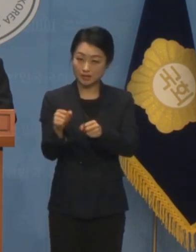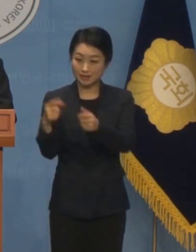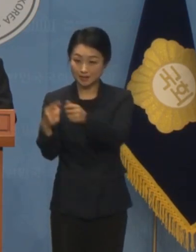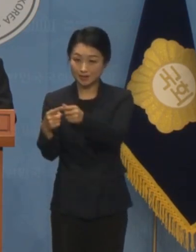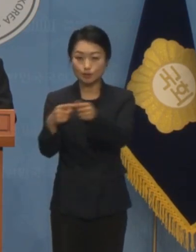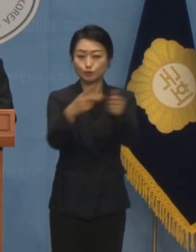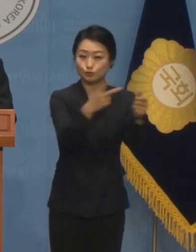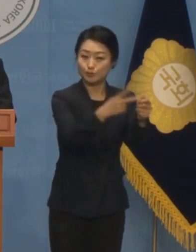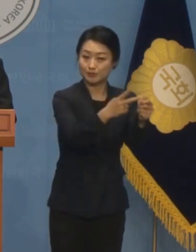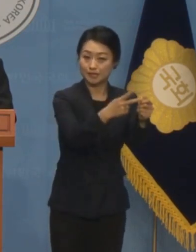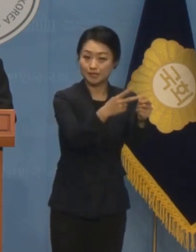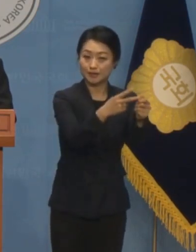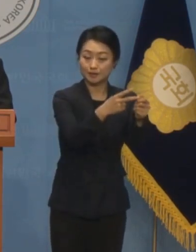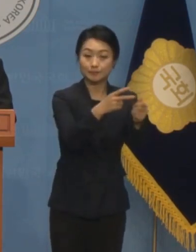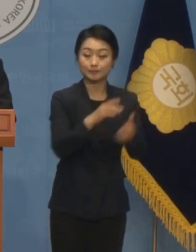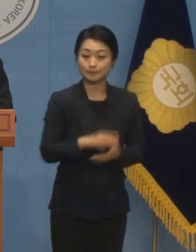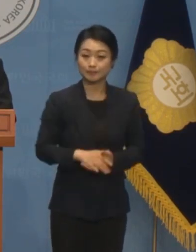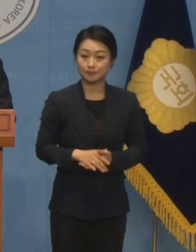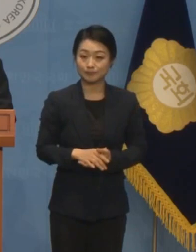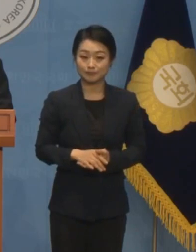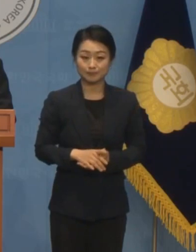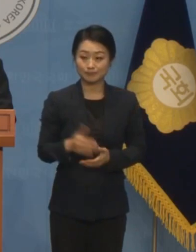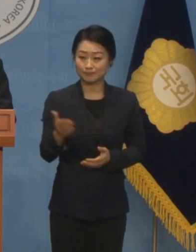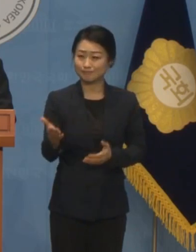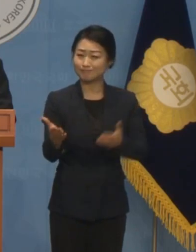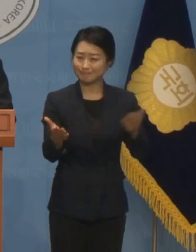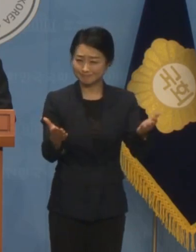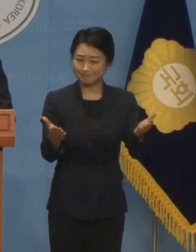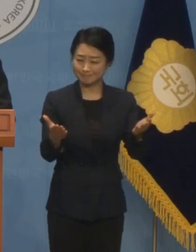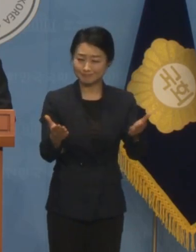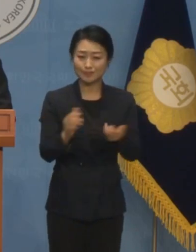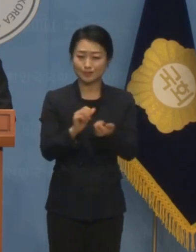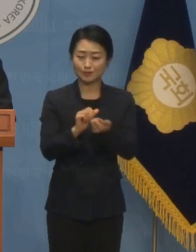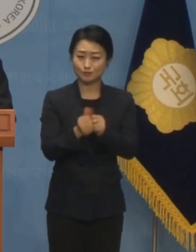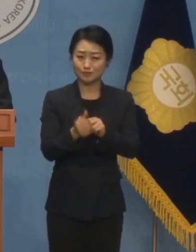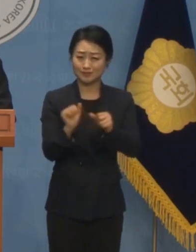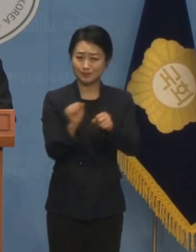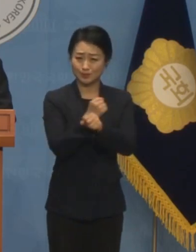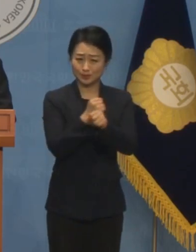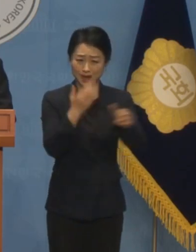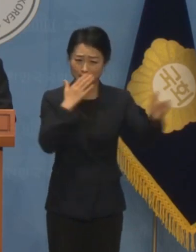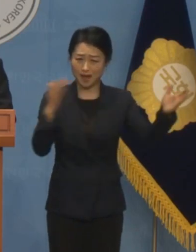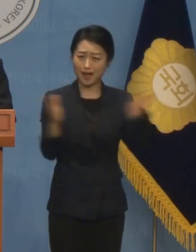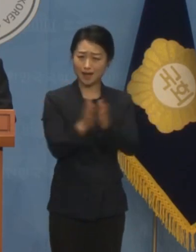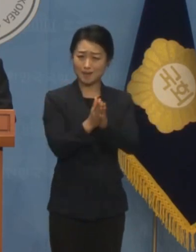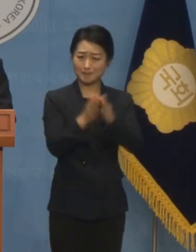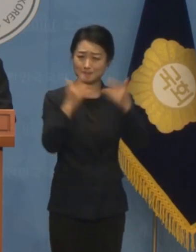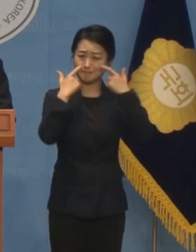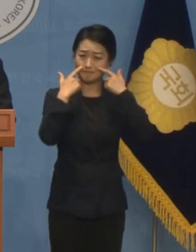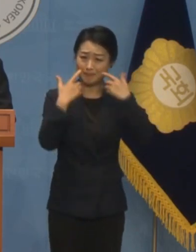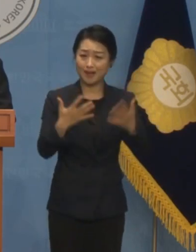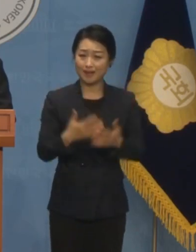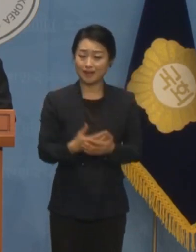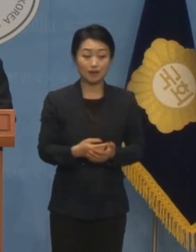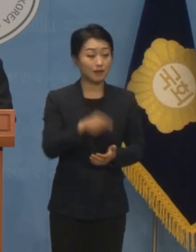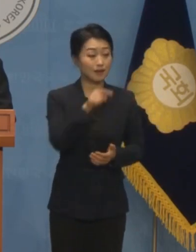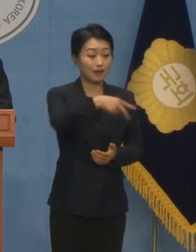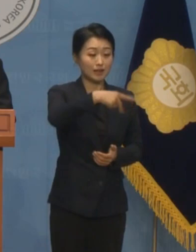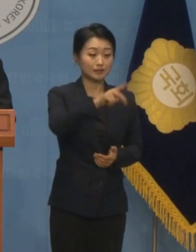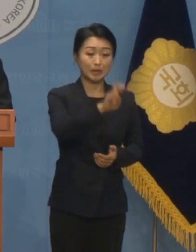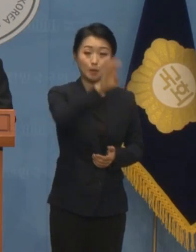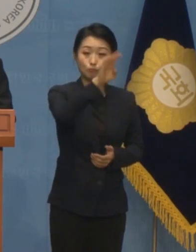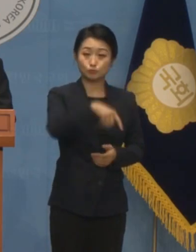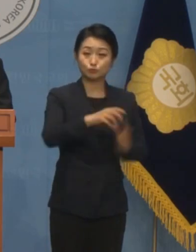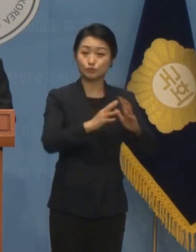김건희 여사와 주가 조작 의혹은 때려야 뗄 수 없는 짝꿍입니까? 도이치모터스 주가 조작에 이어 삼부토건을